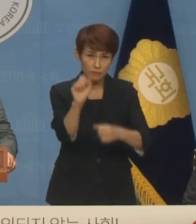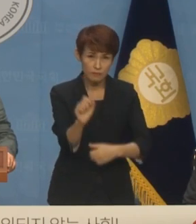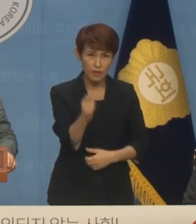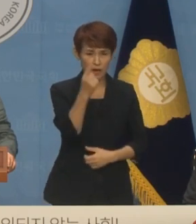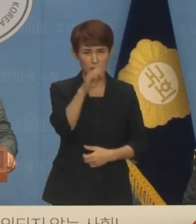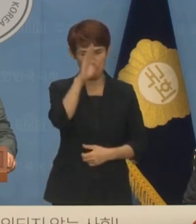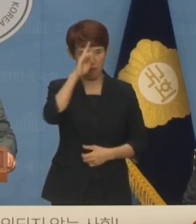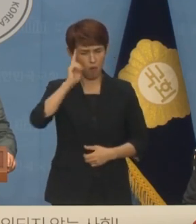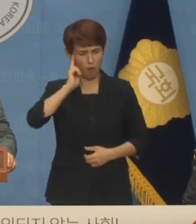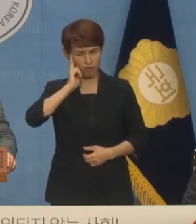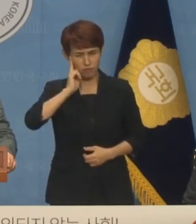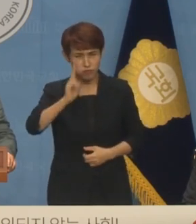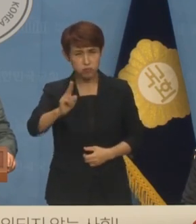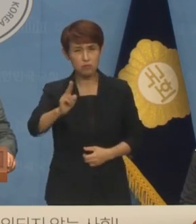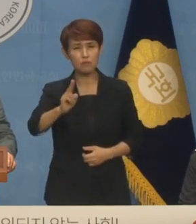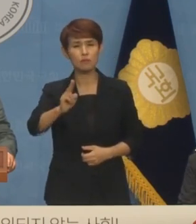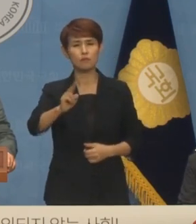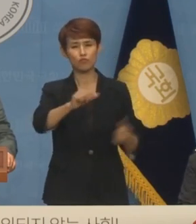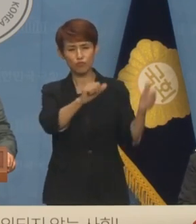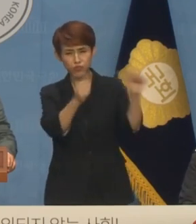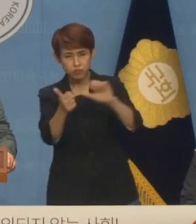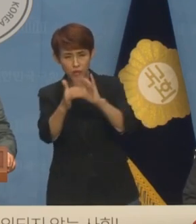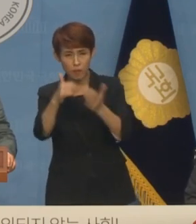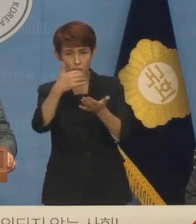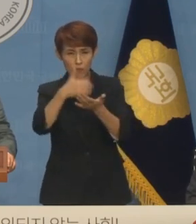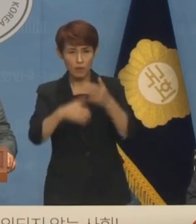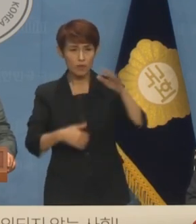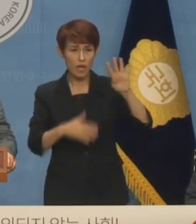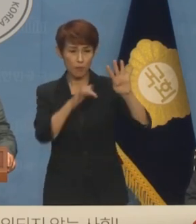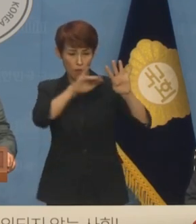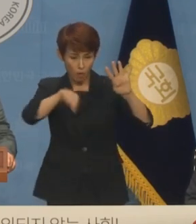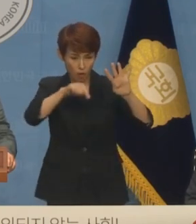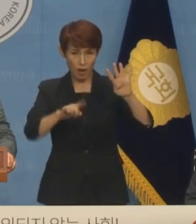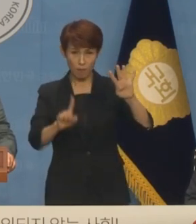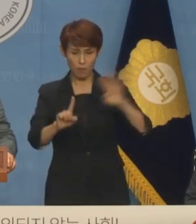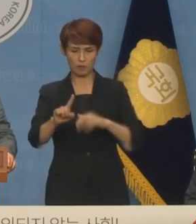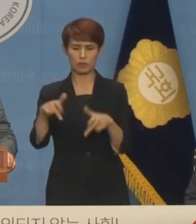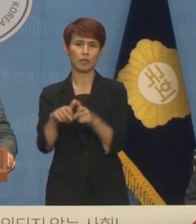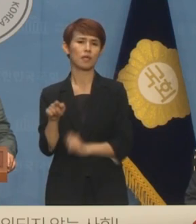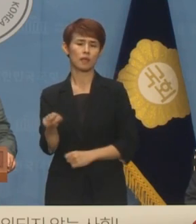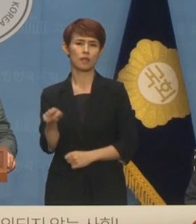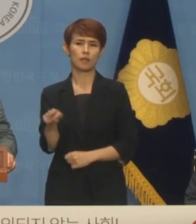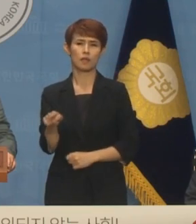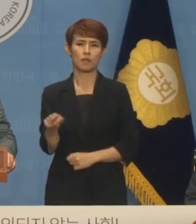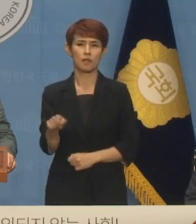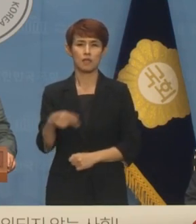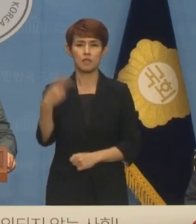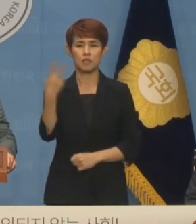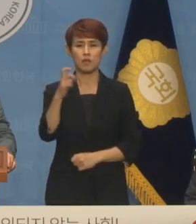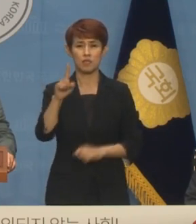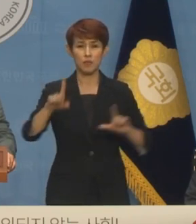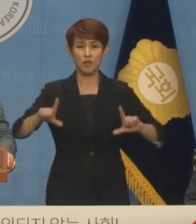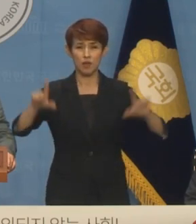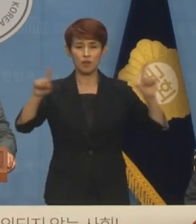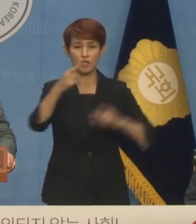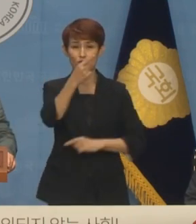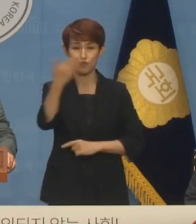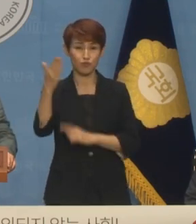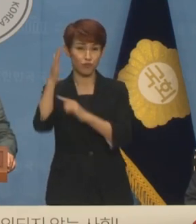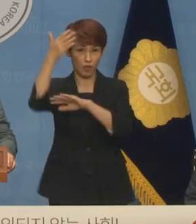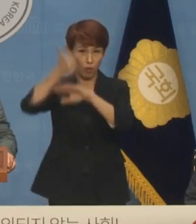위중증이라고 하죠. 중증환과 사망자 4명 중 1명이 장애인이었습니다. 2021년 소방청에